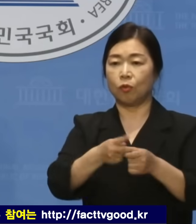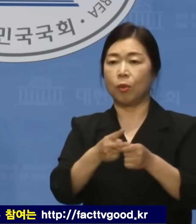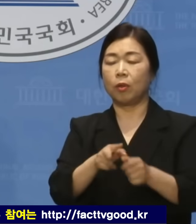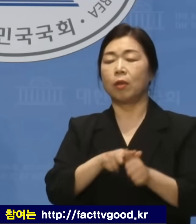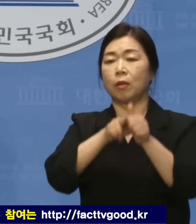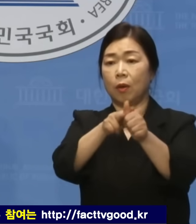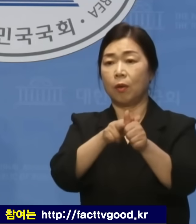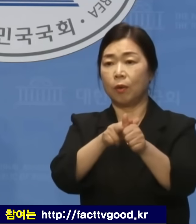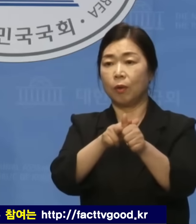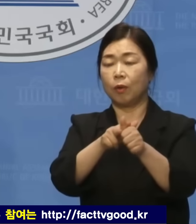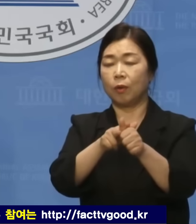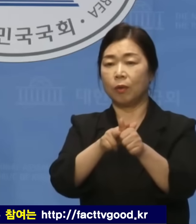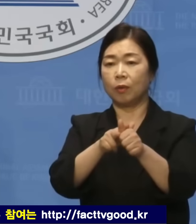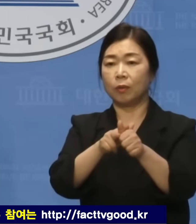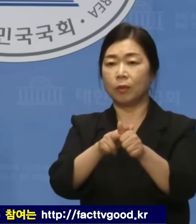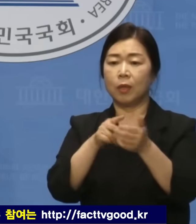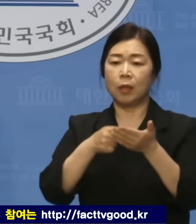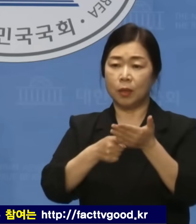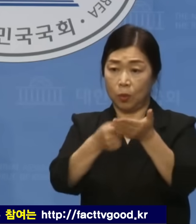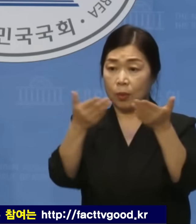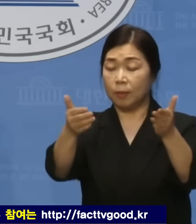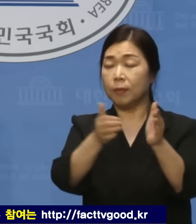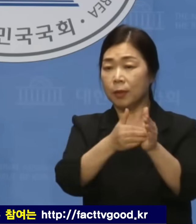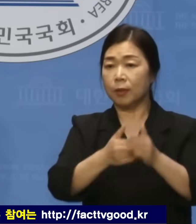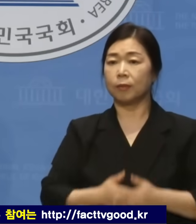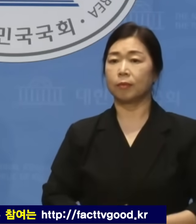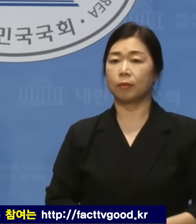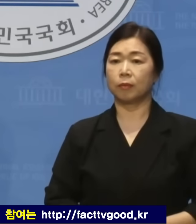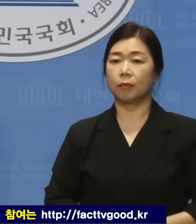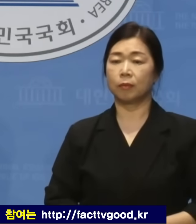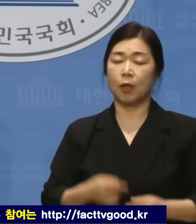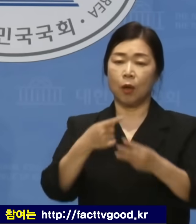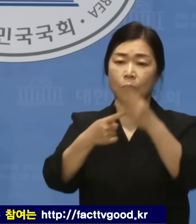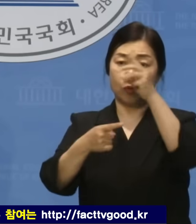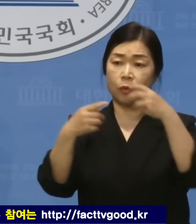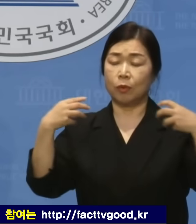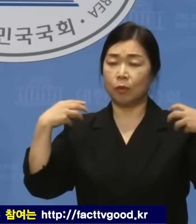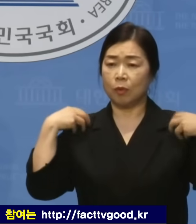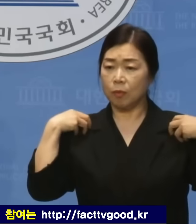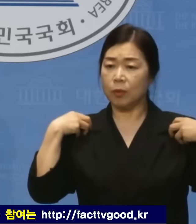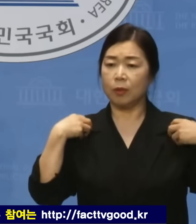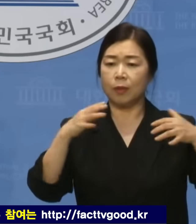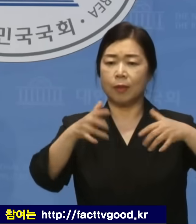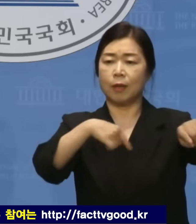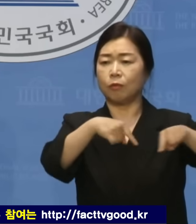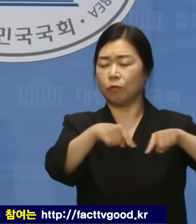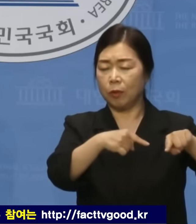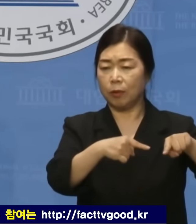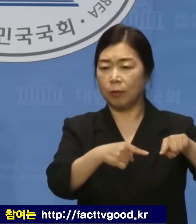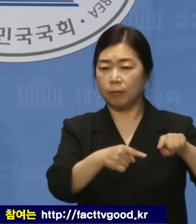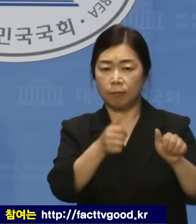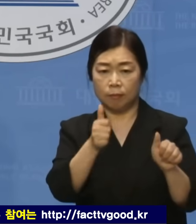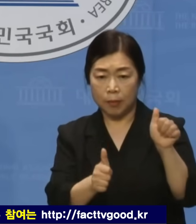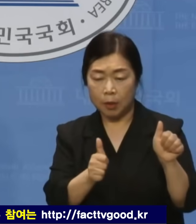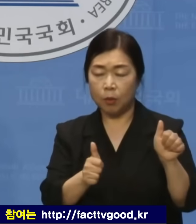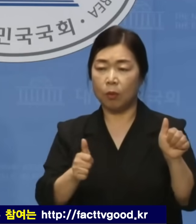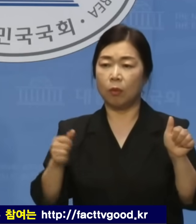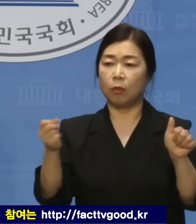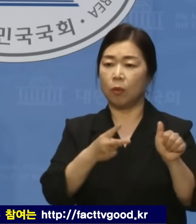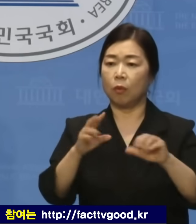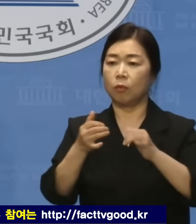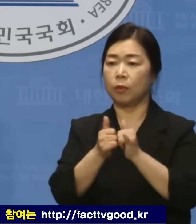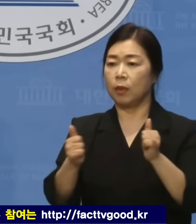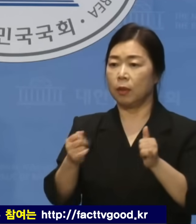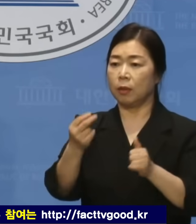모집 공모에 지원했습니다. 윤석열 정부의 독단적인 국정운영을 견제하고